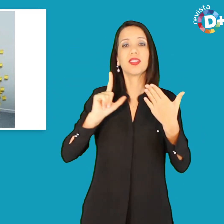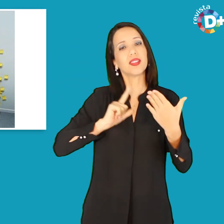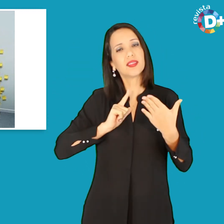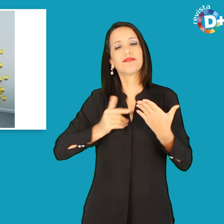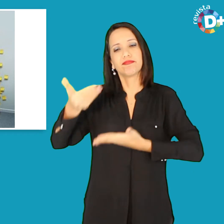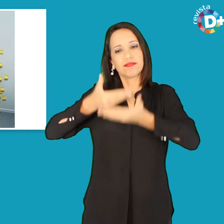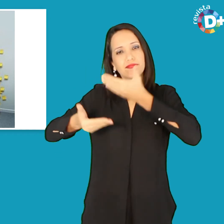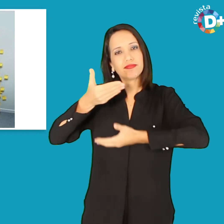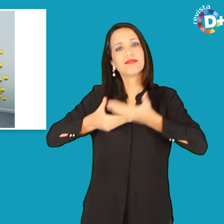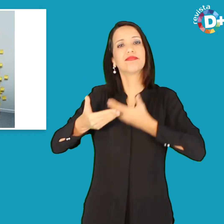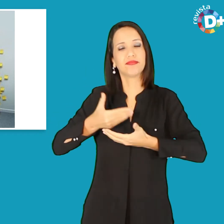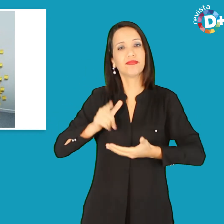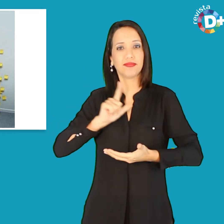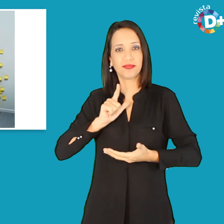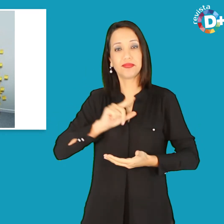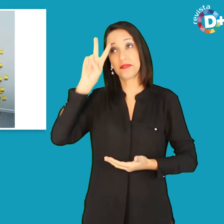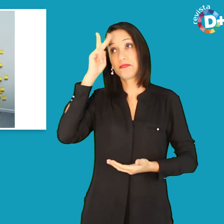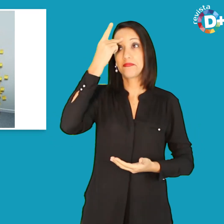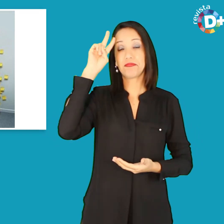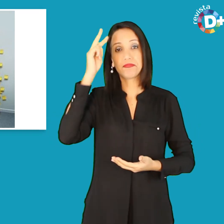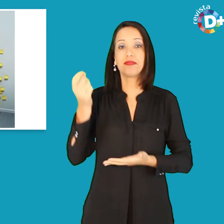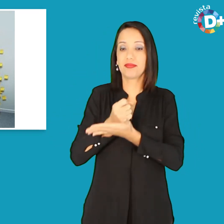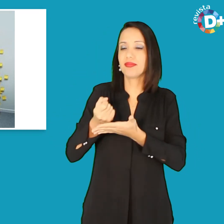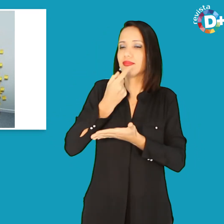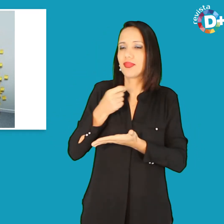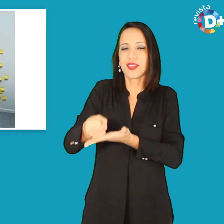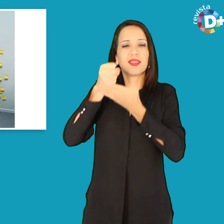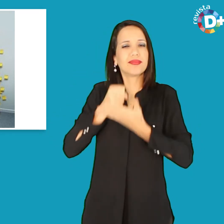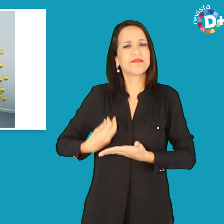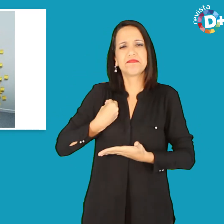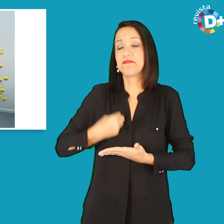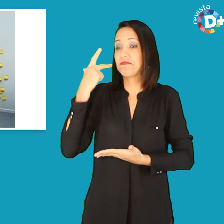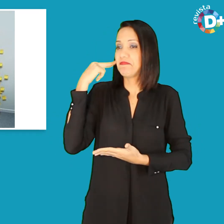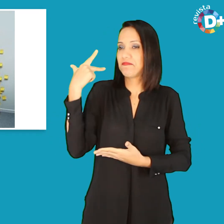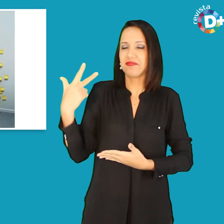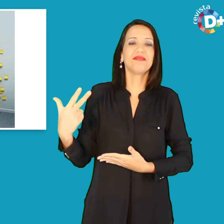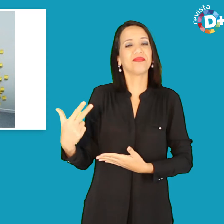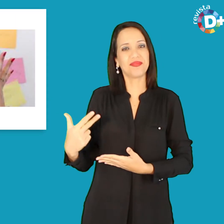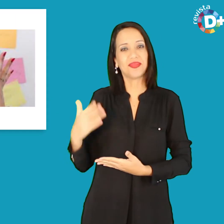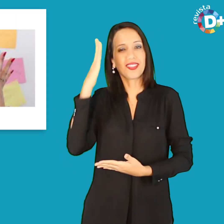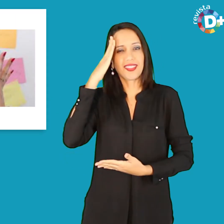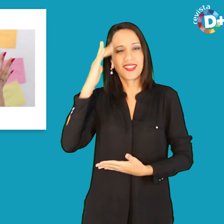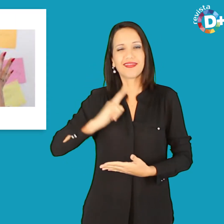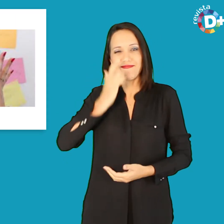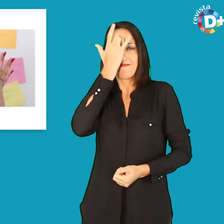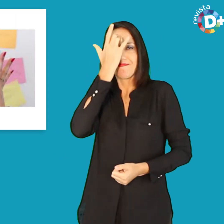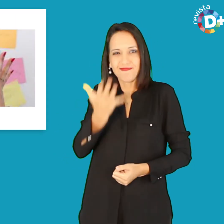também. Então, posso dizer que os remédios me ajudam a ter uma vida normal e a entender essa facilidade monstruosa que